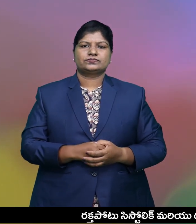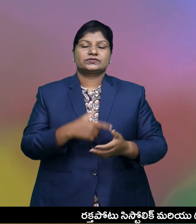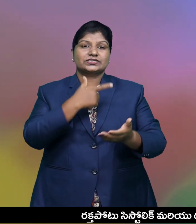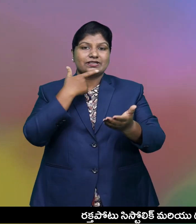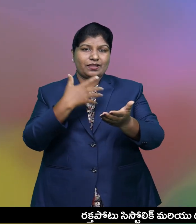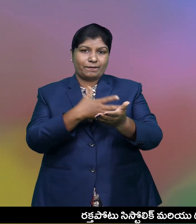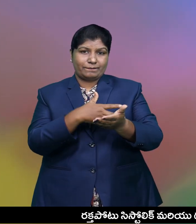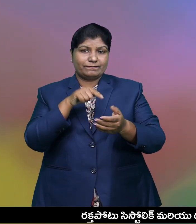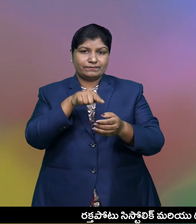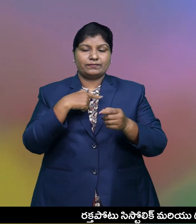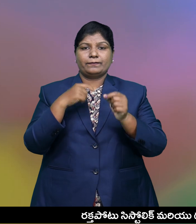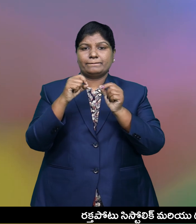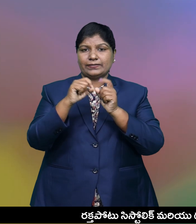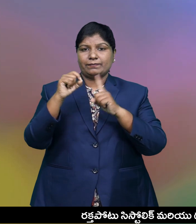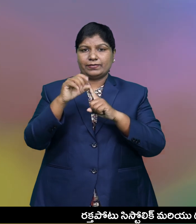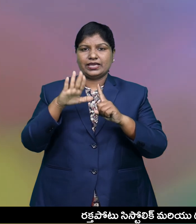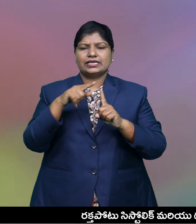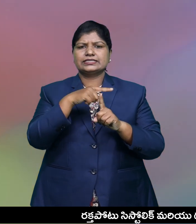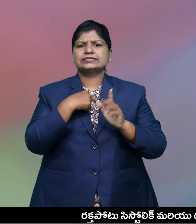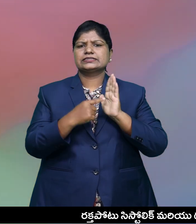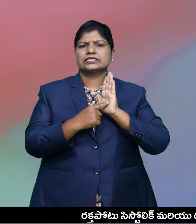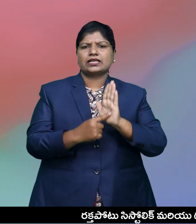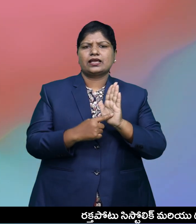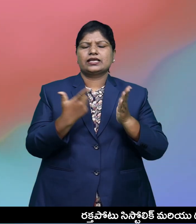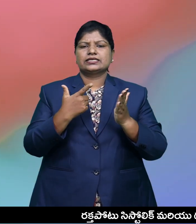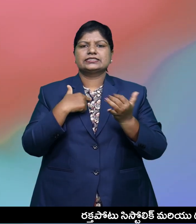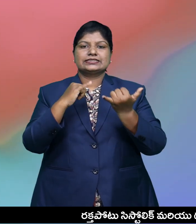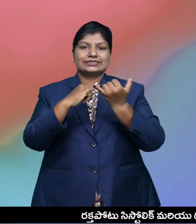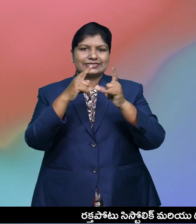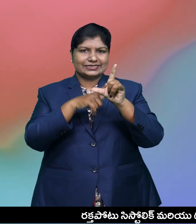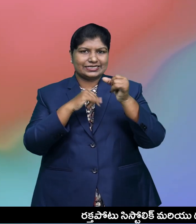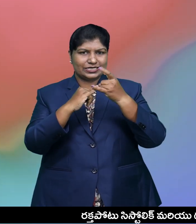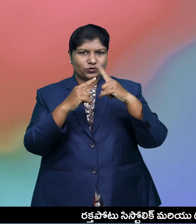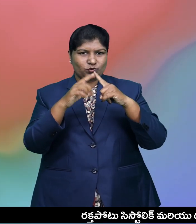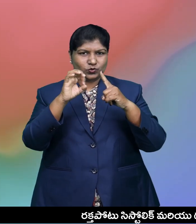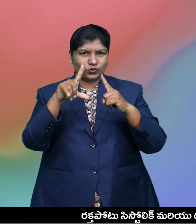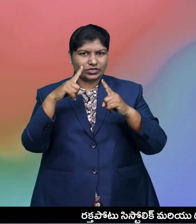రక్తపోటు సిస్టోలిక్ మరియు డయాస్టోలిక్ పీడనం ద్వారా వ్యక్తీకరించబడుతుంది.